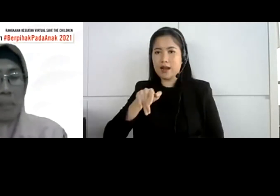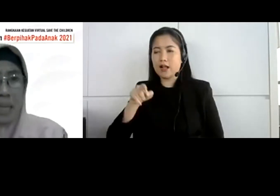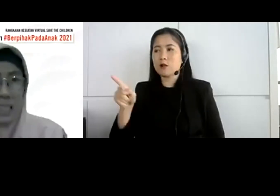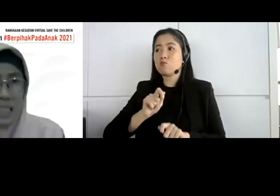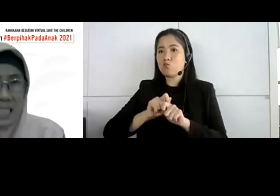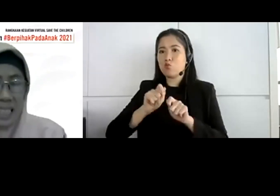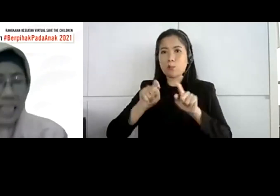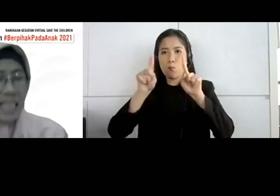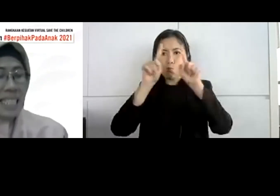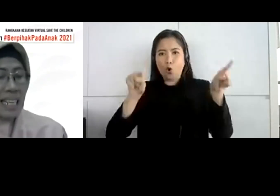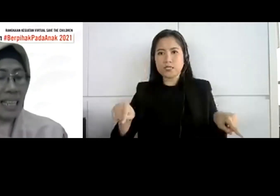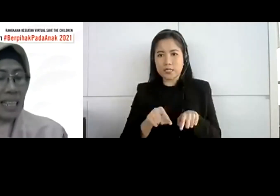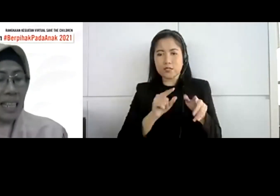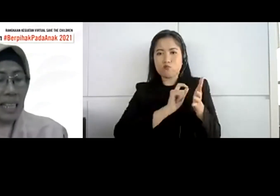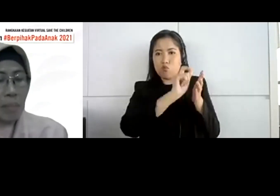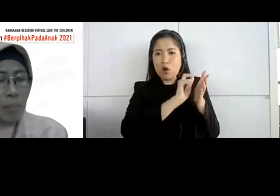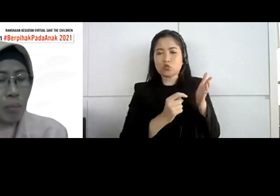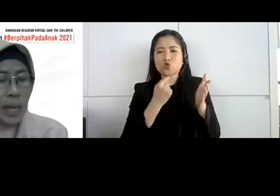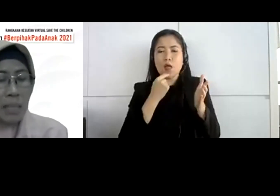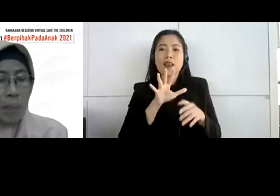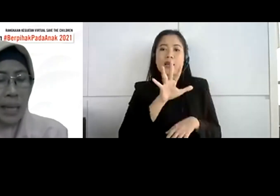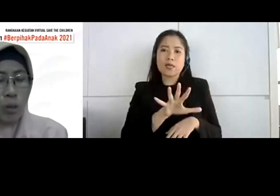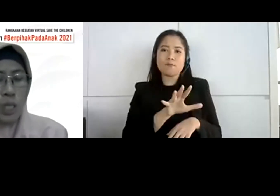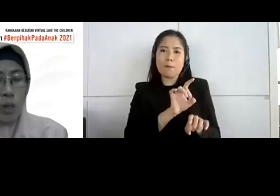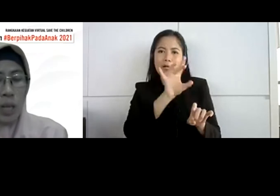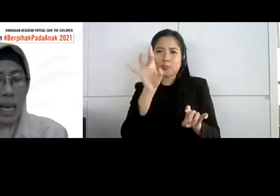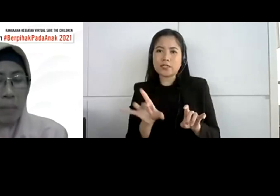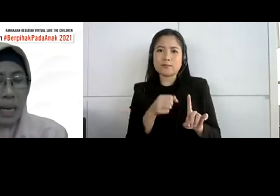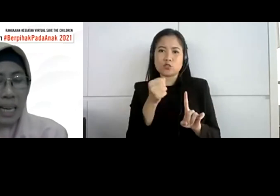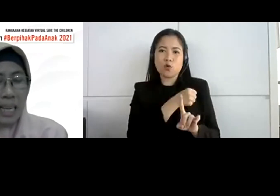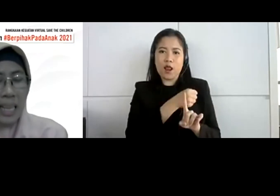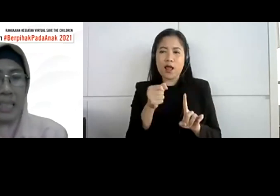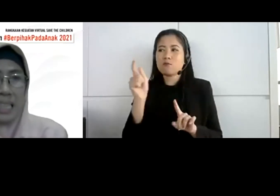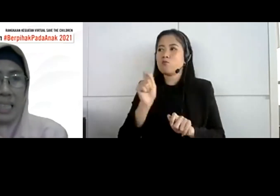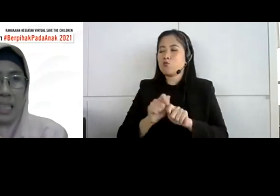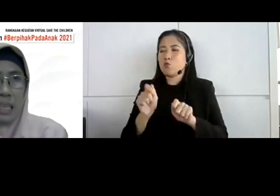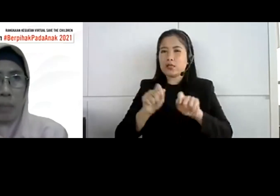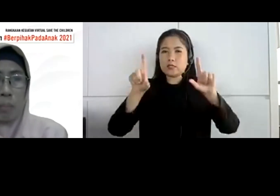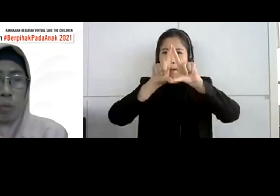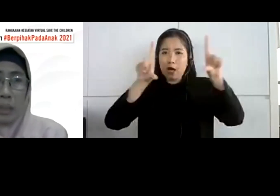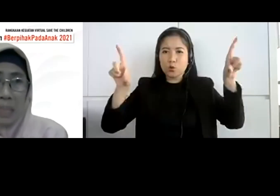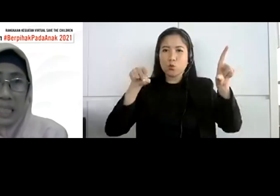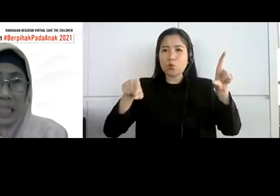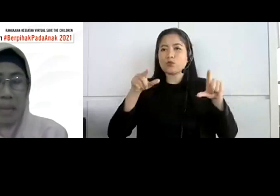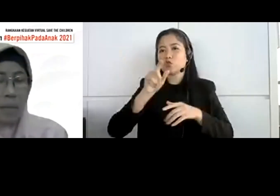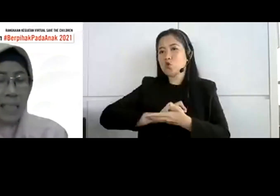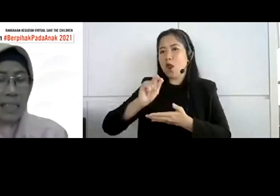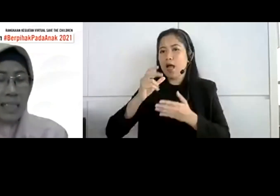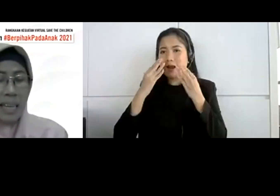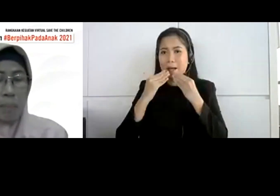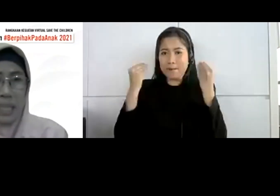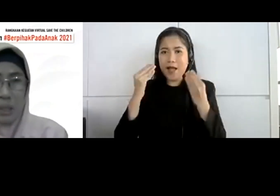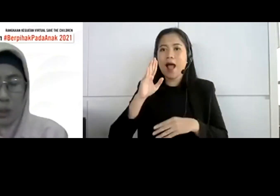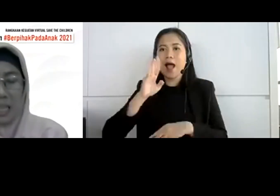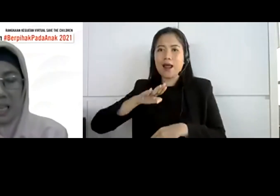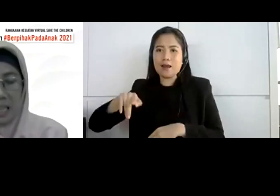dari 5 jenis kekerasan, membuat spanduk sekolah ramah anak, dan membuat mini drama